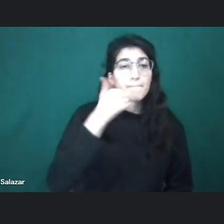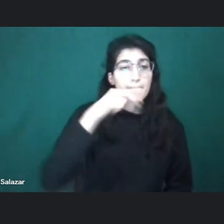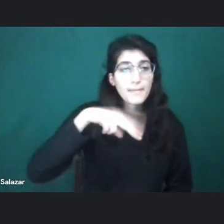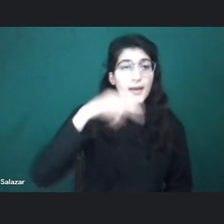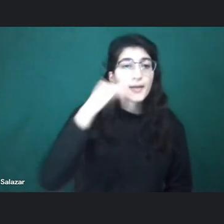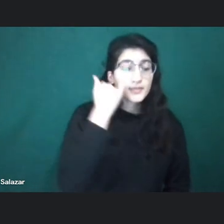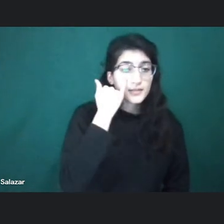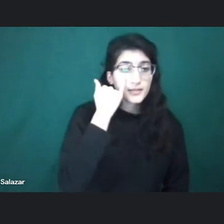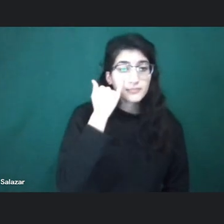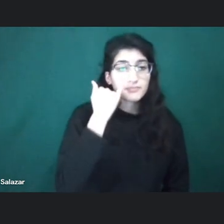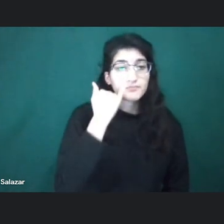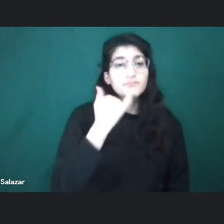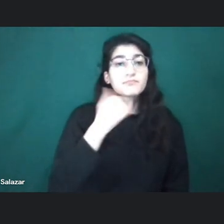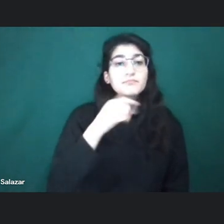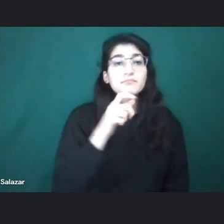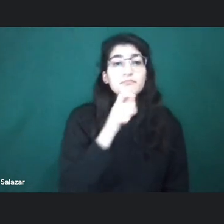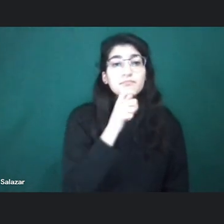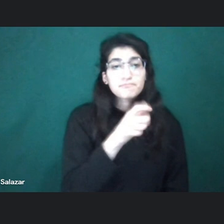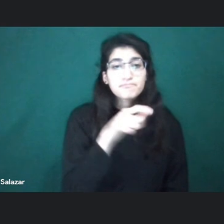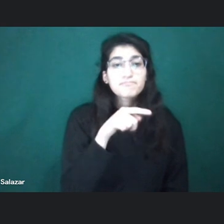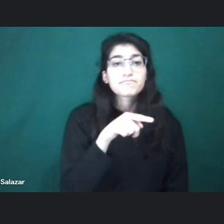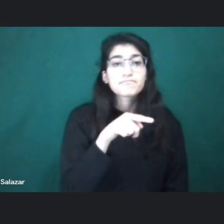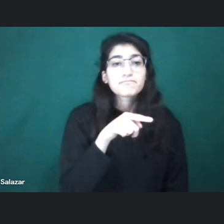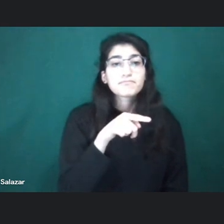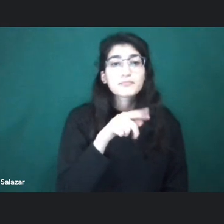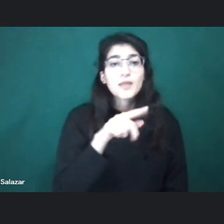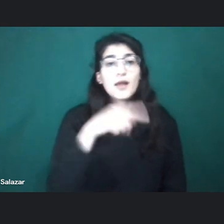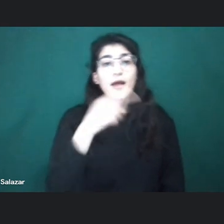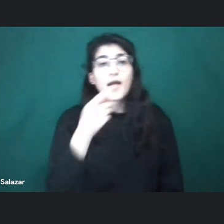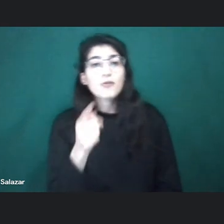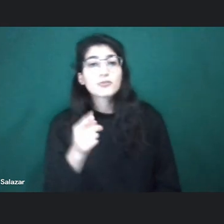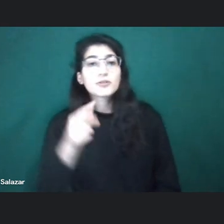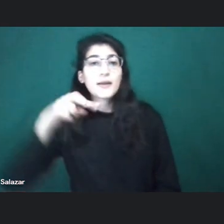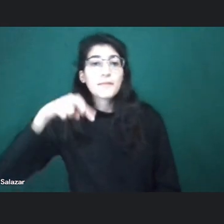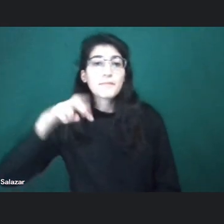Private. ¿Cuál? No entendí. Private. Private, bien.